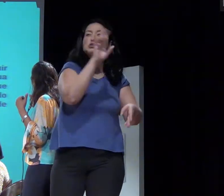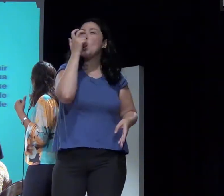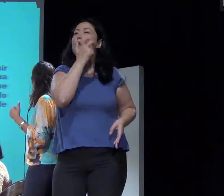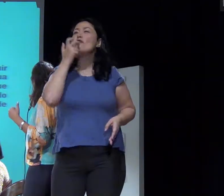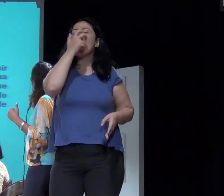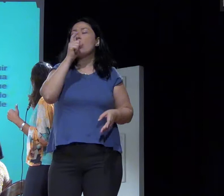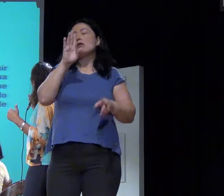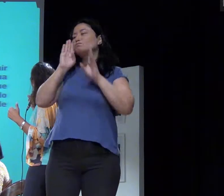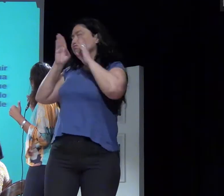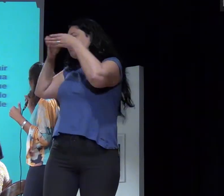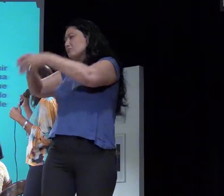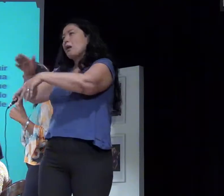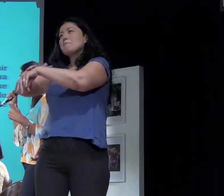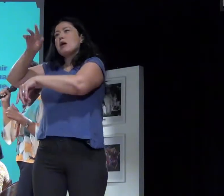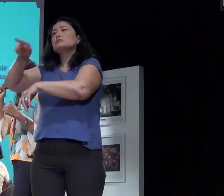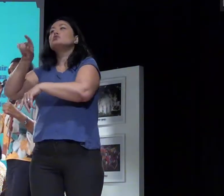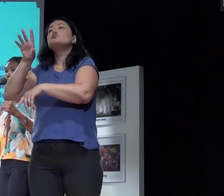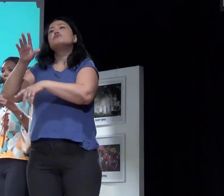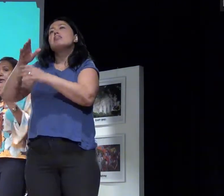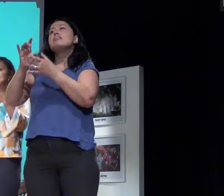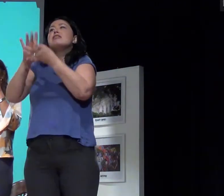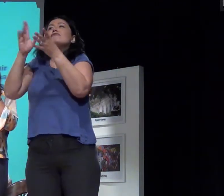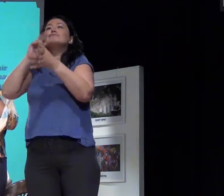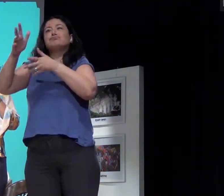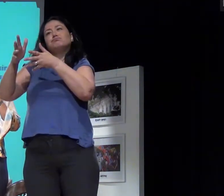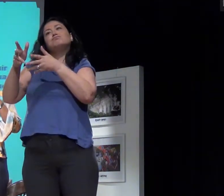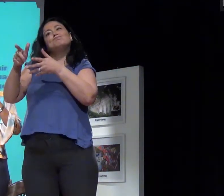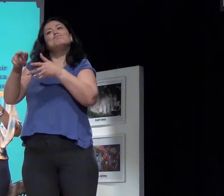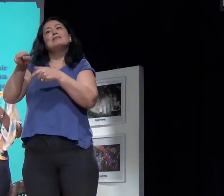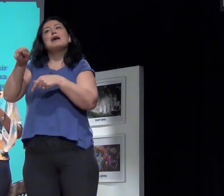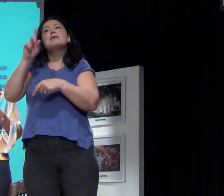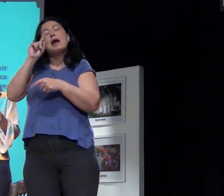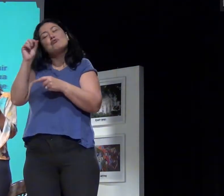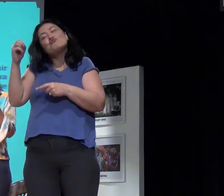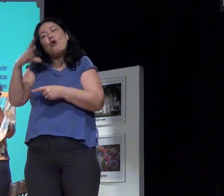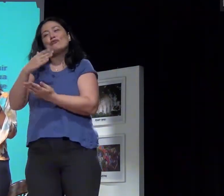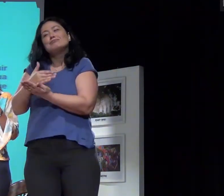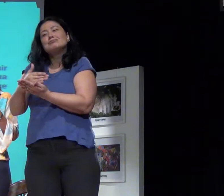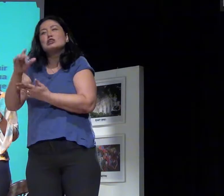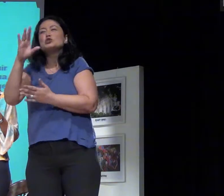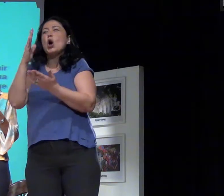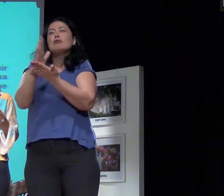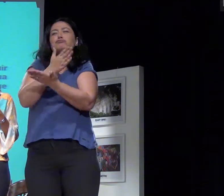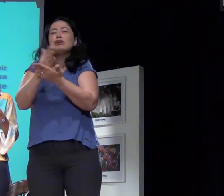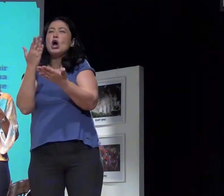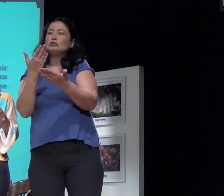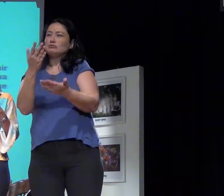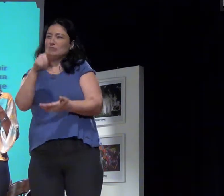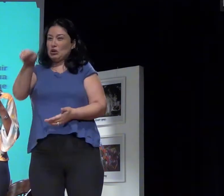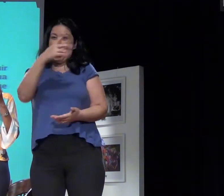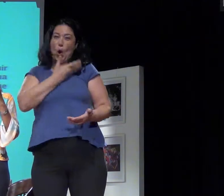ficando direcionada para a modalidade escrita, isso é um processo ainda bem inicial. Só para os colegas terem uma